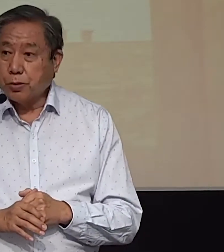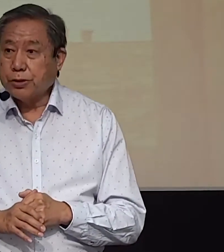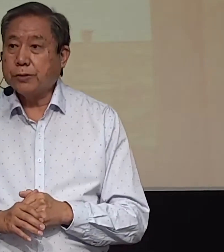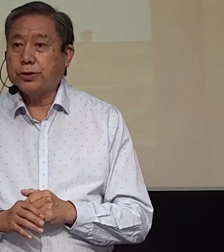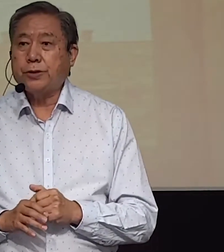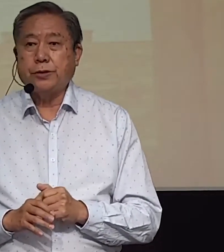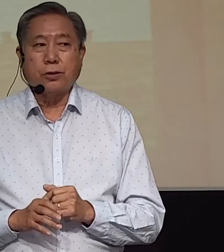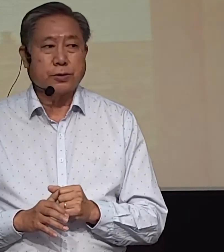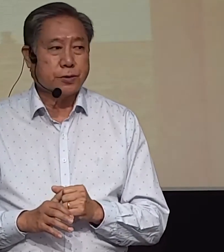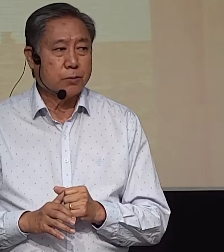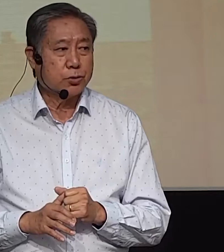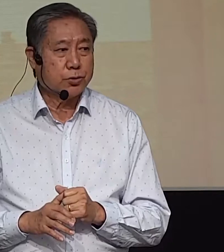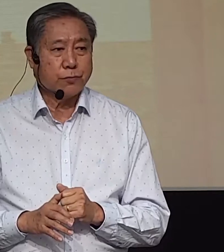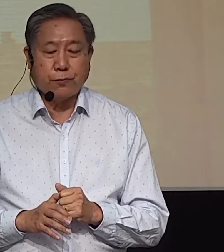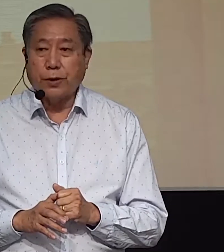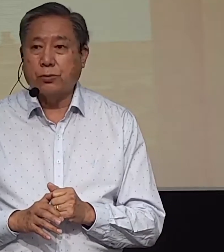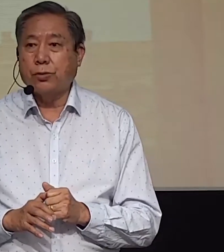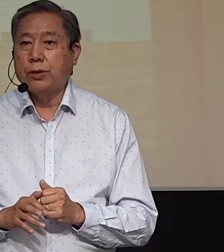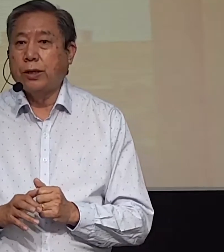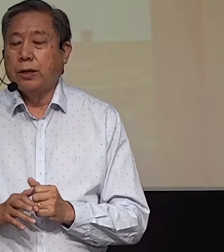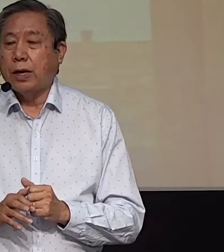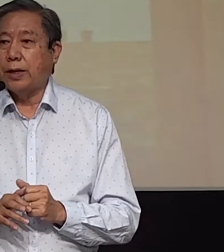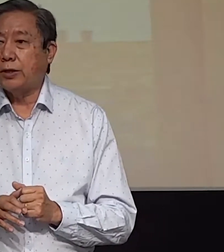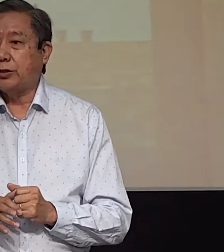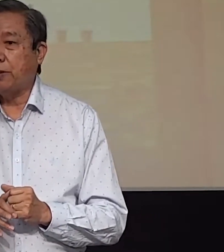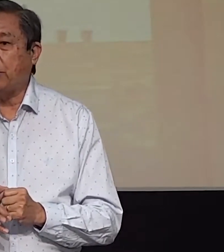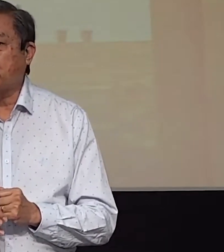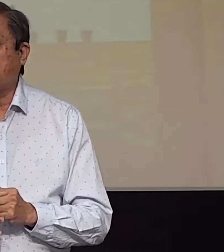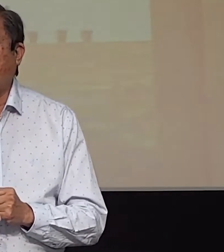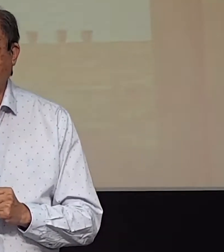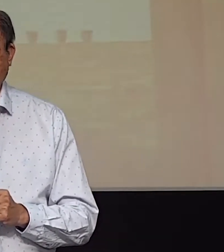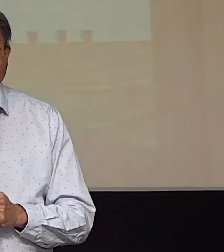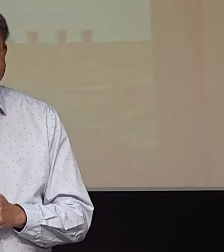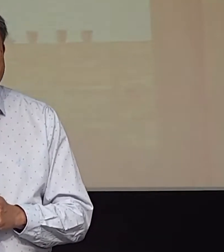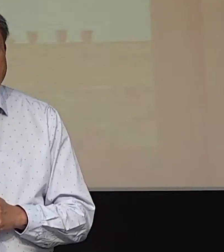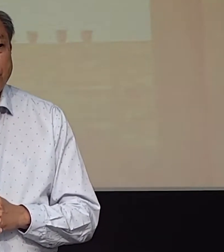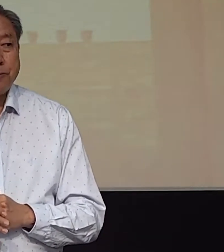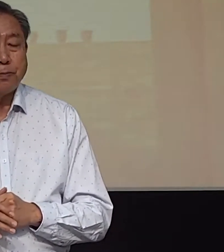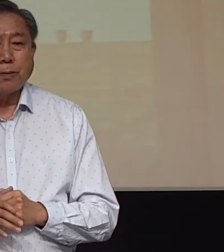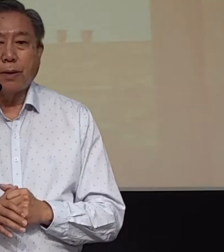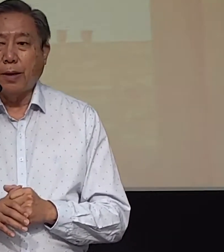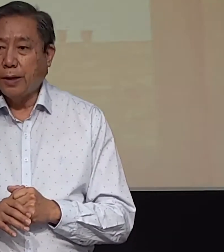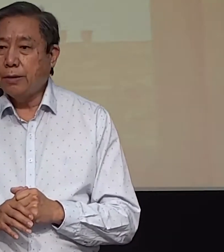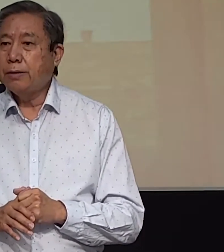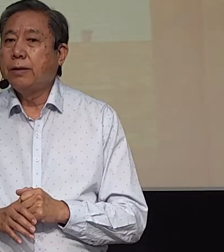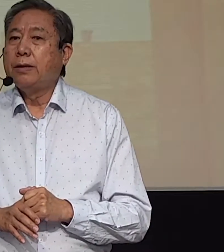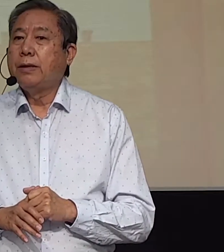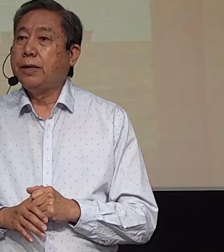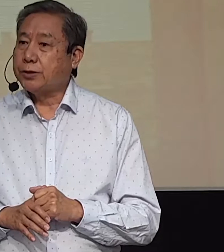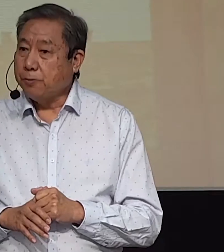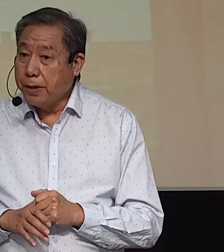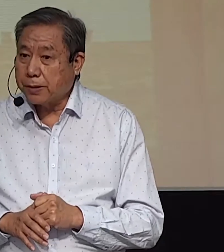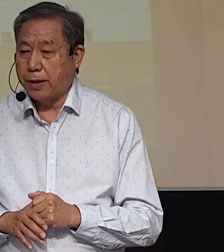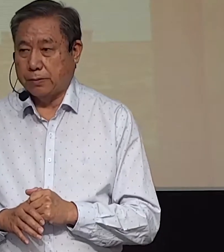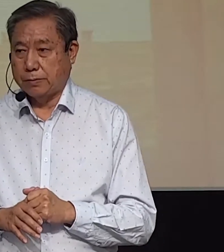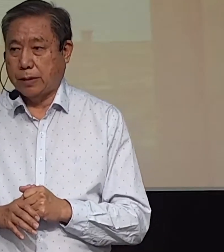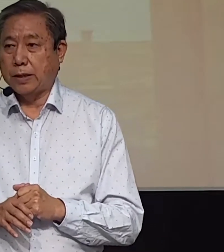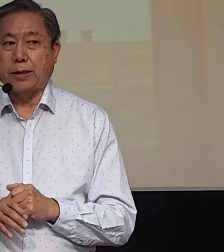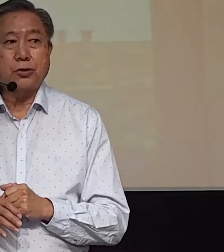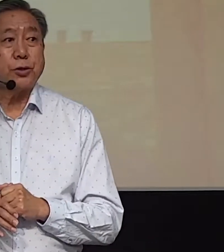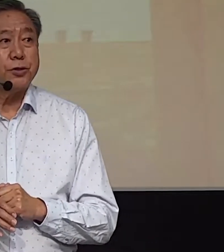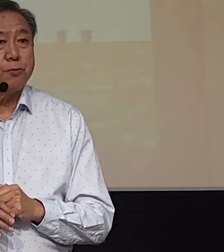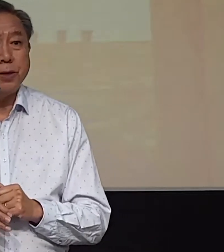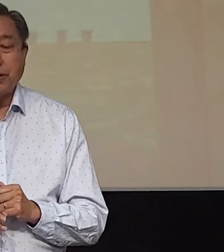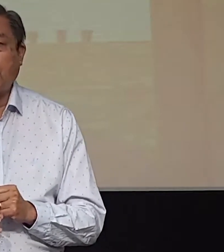assim por diante. Nós estamos vendo a respeito da igreja em Esmirna.